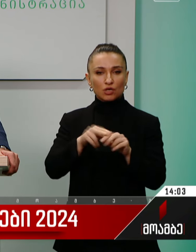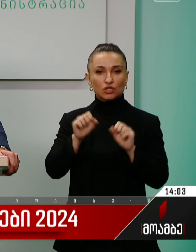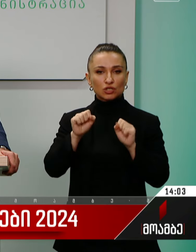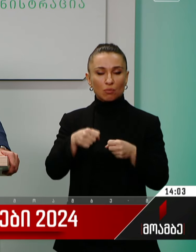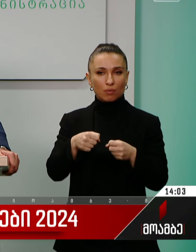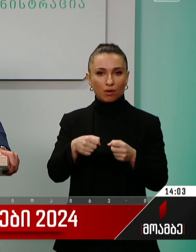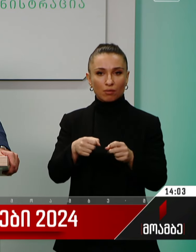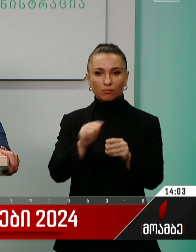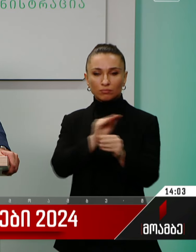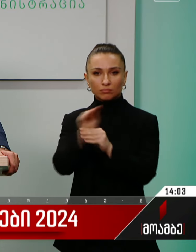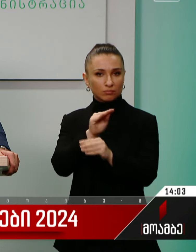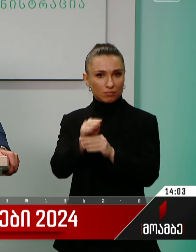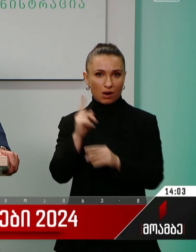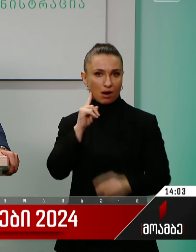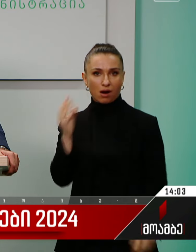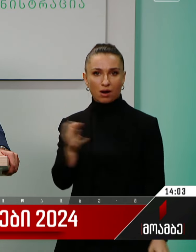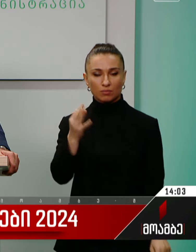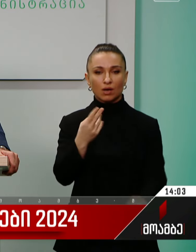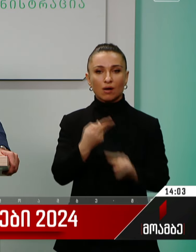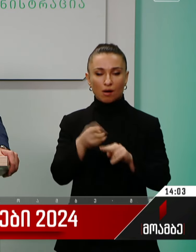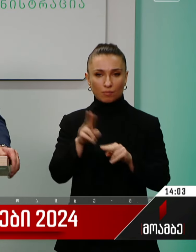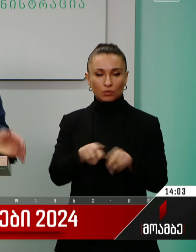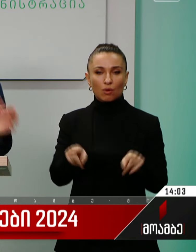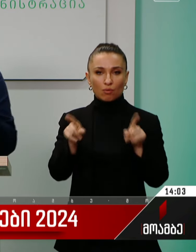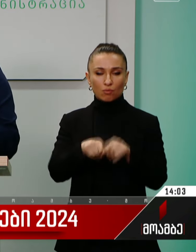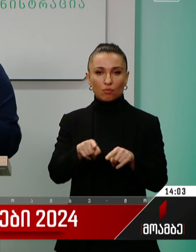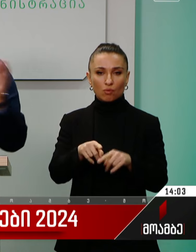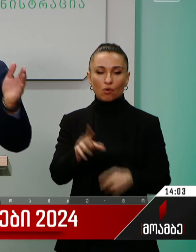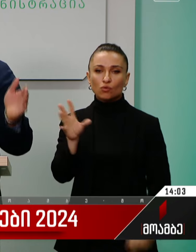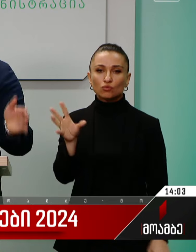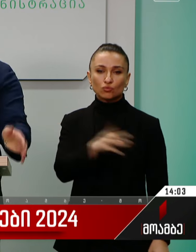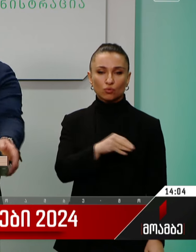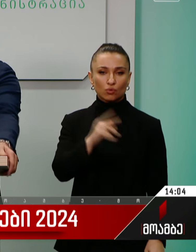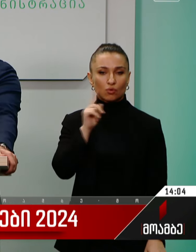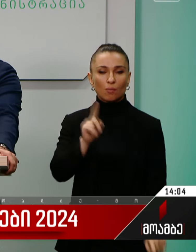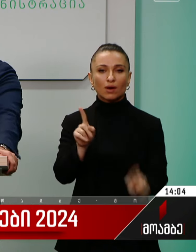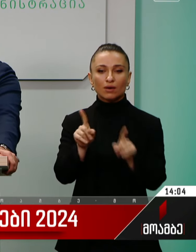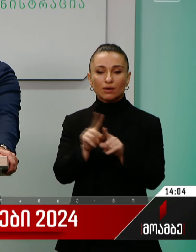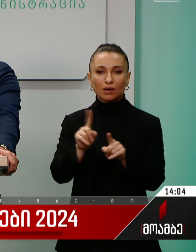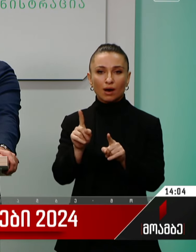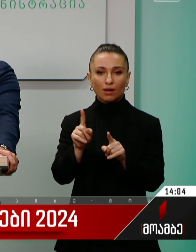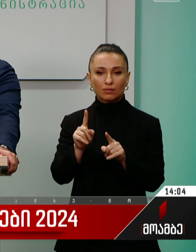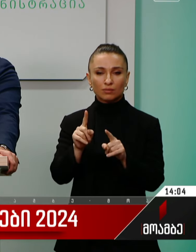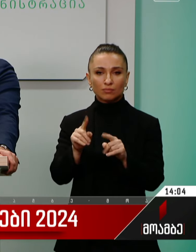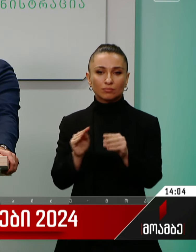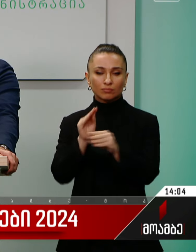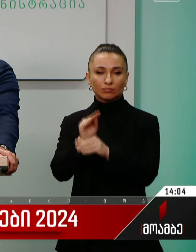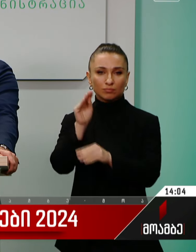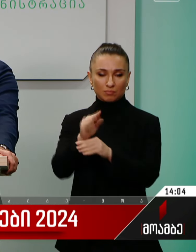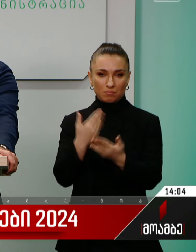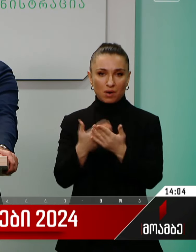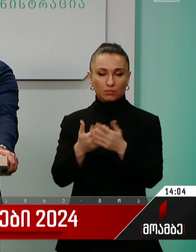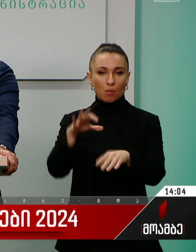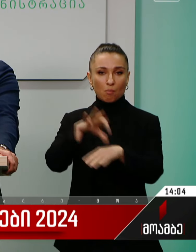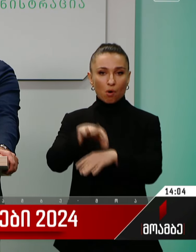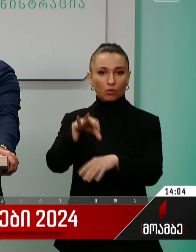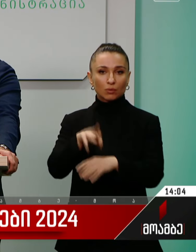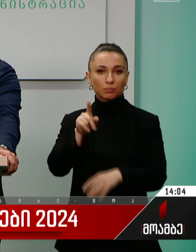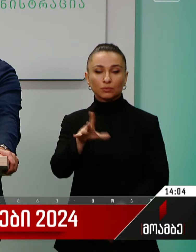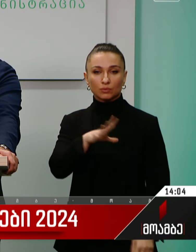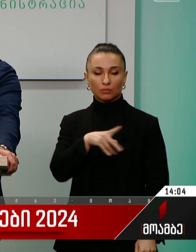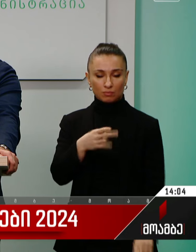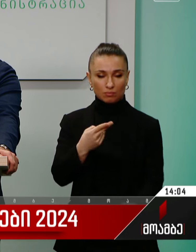შესაძლებლობა ფიზიკურად არ არსებობს, და ამასთანავე სულ რომ რაიმე ჩაწევის თეორიულ ფაქტს კონდეს